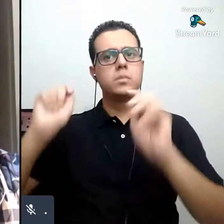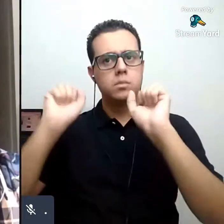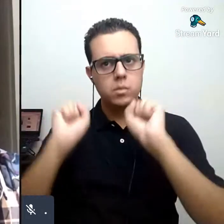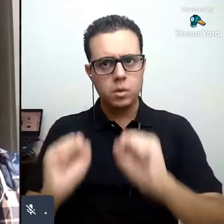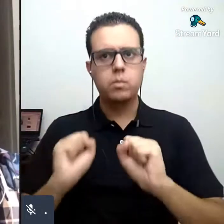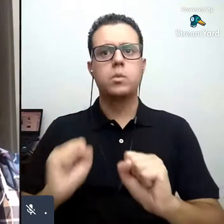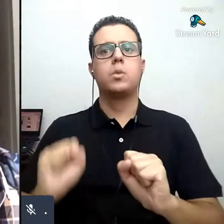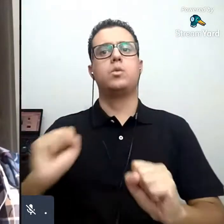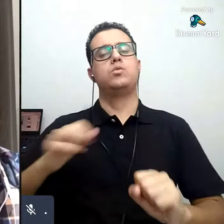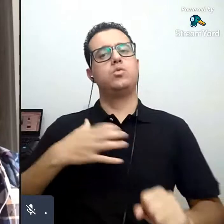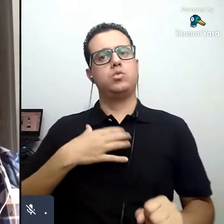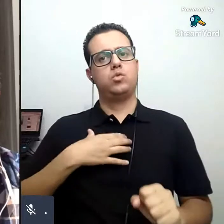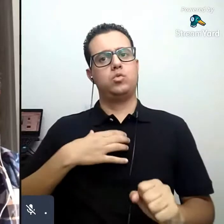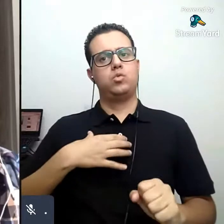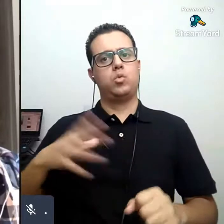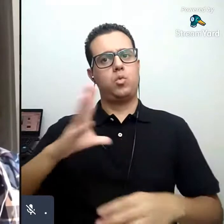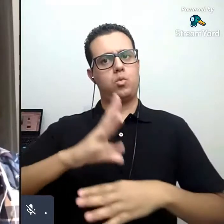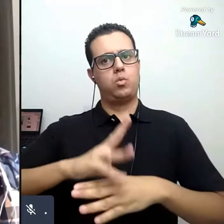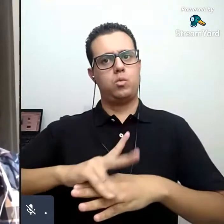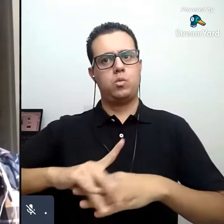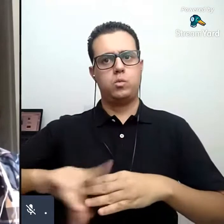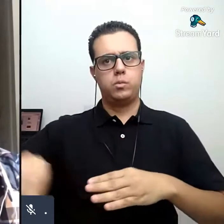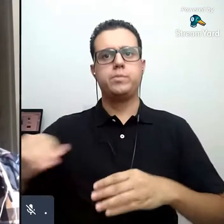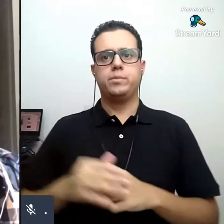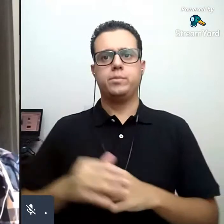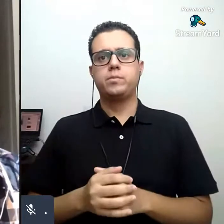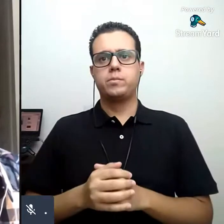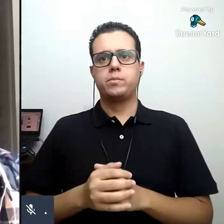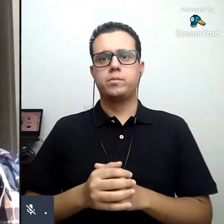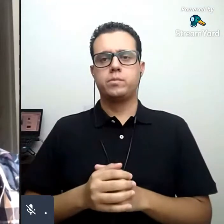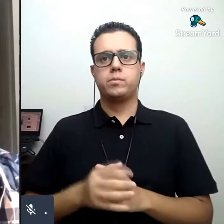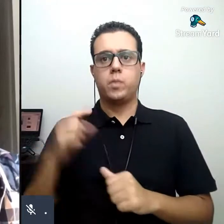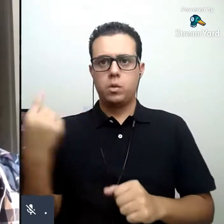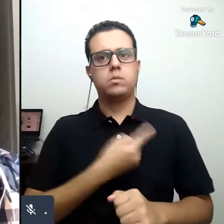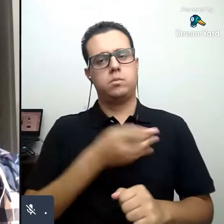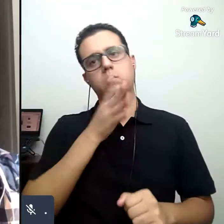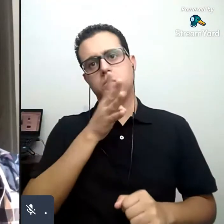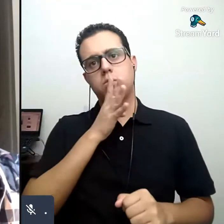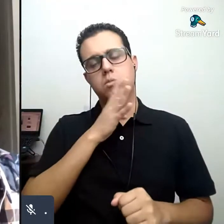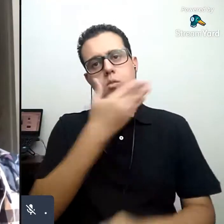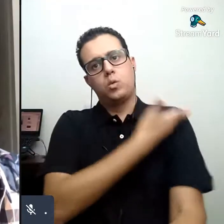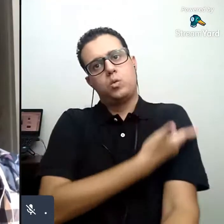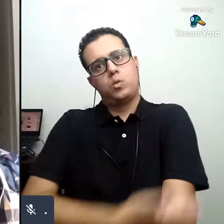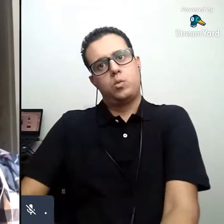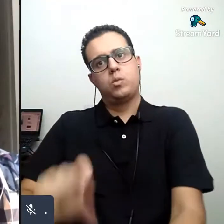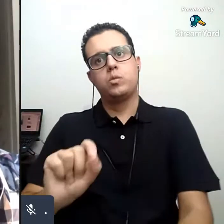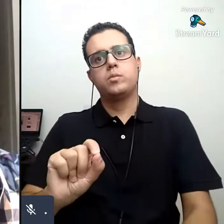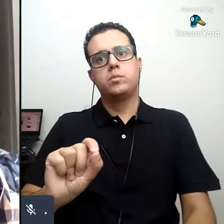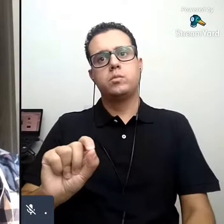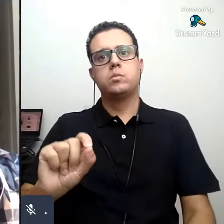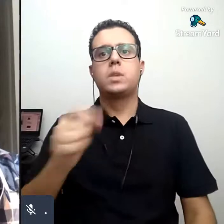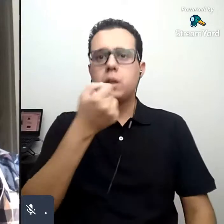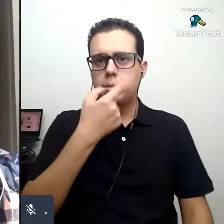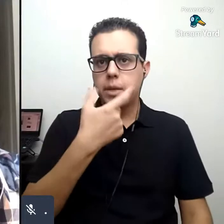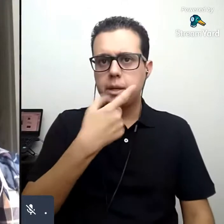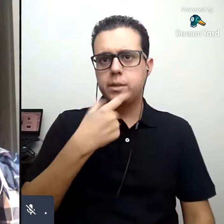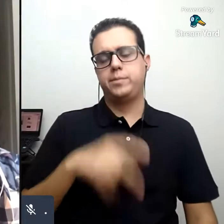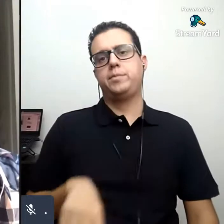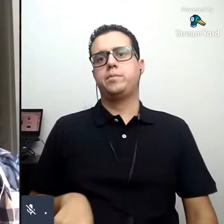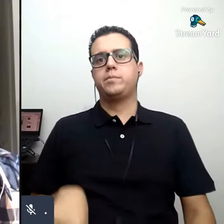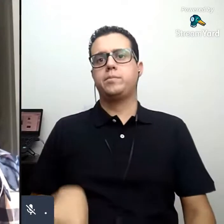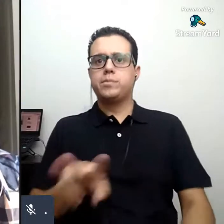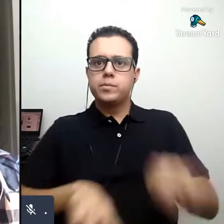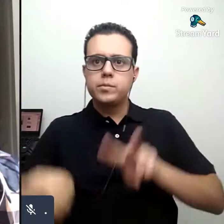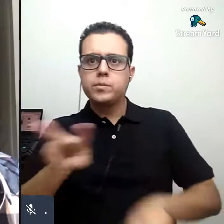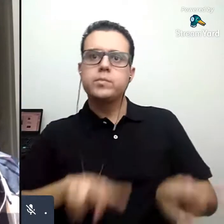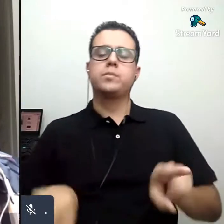curado. A gente conhece o método, então, tradicional, que são os remédios, o diagnóstico, e nós